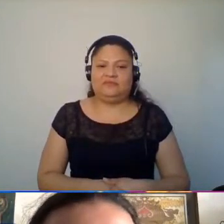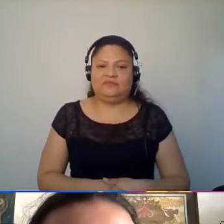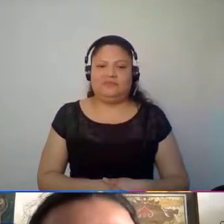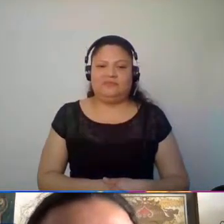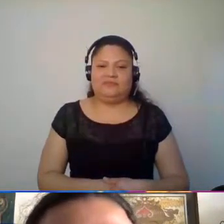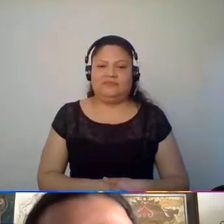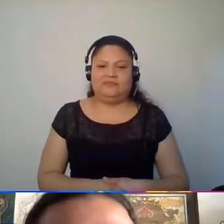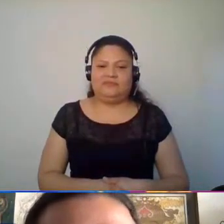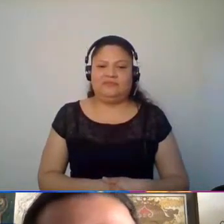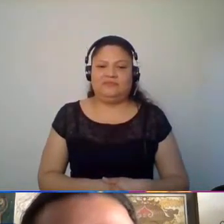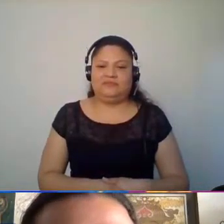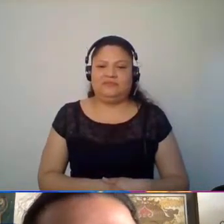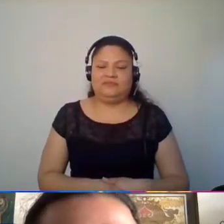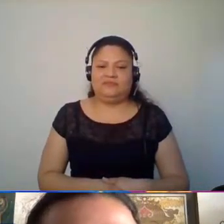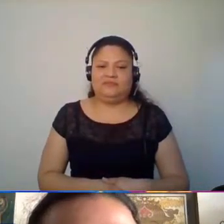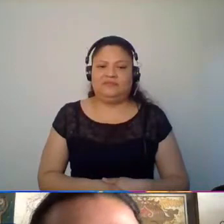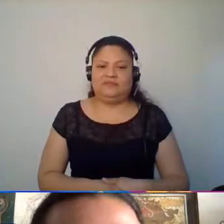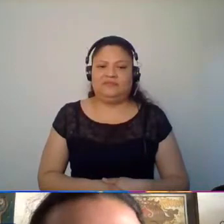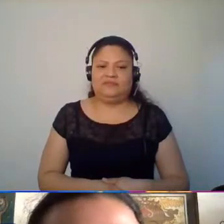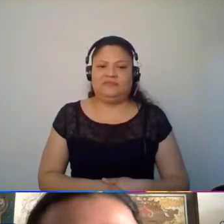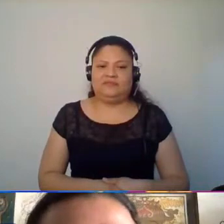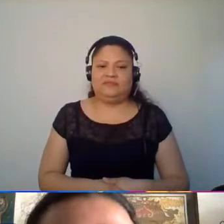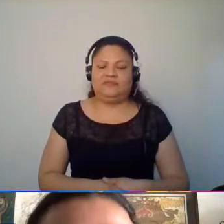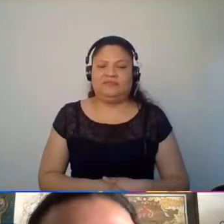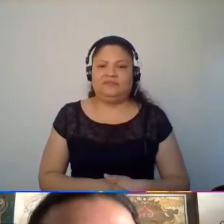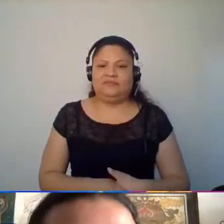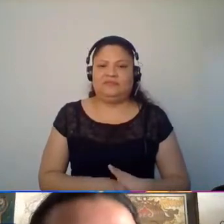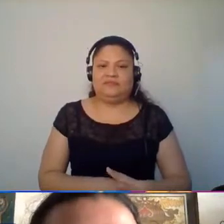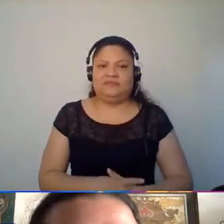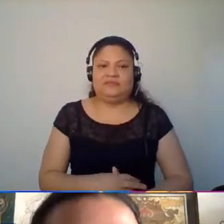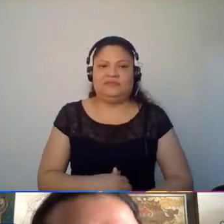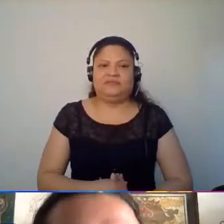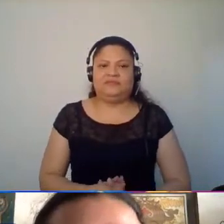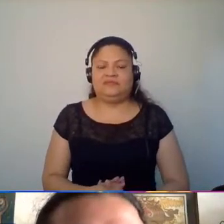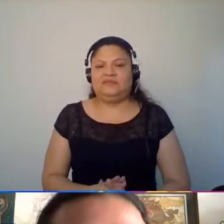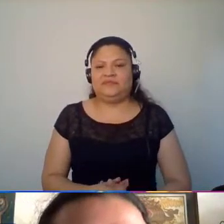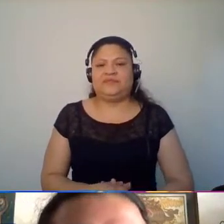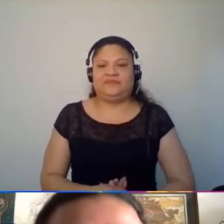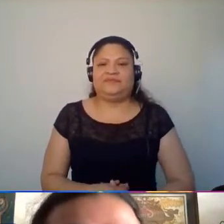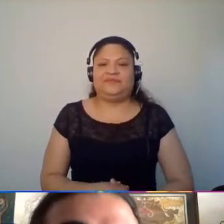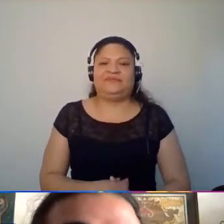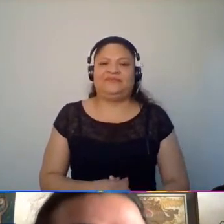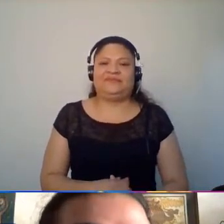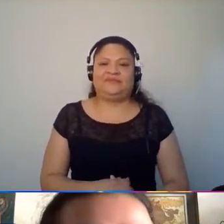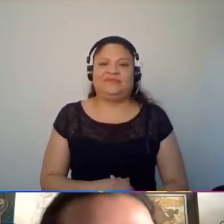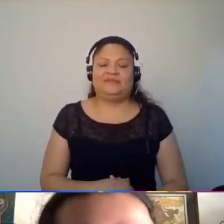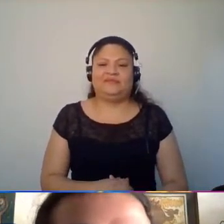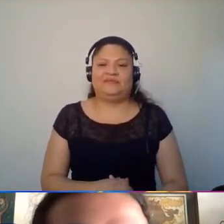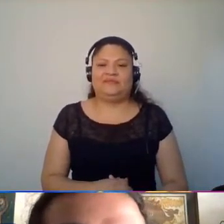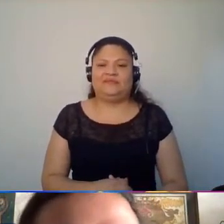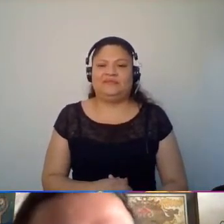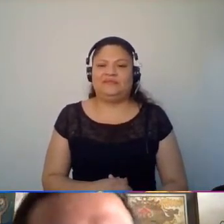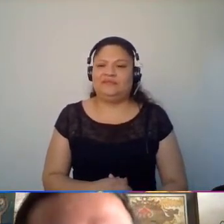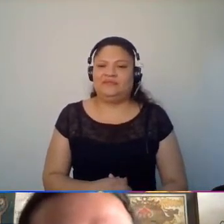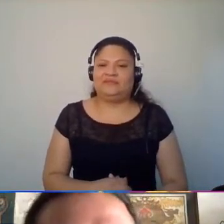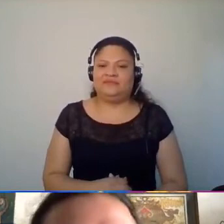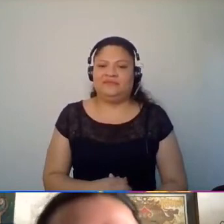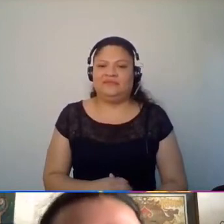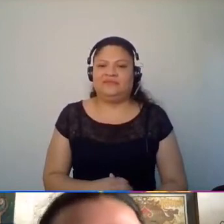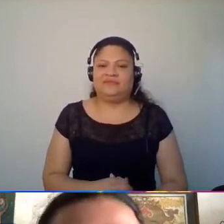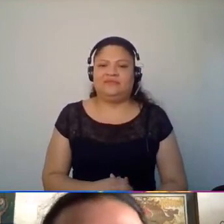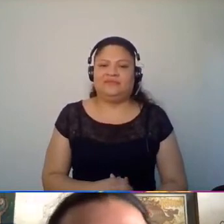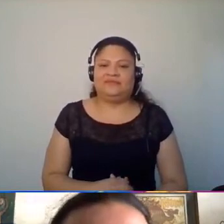de matemáticas que esté interesado en transmitir eso, ¿no? O sea, que si se podría armar un curso, alguna cosa